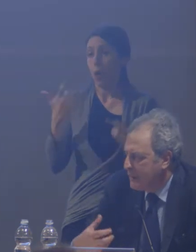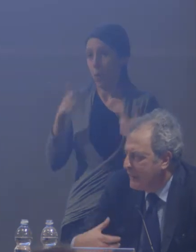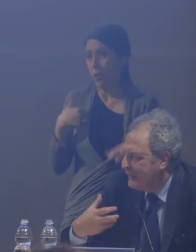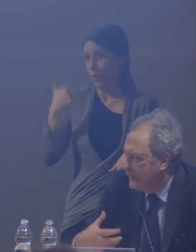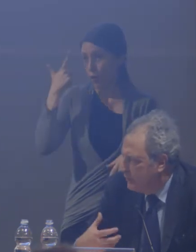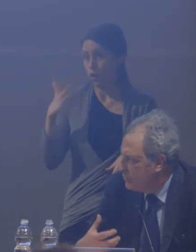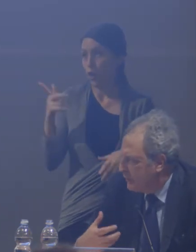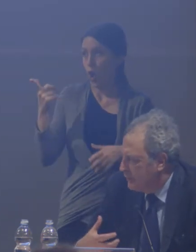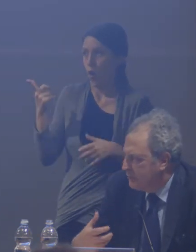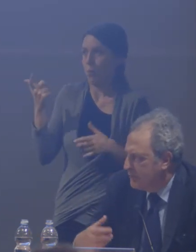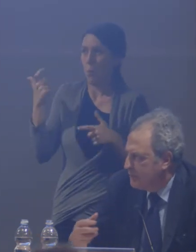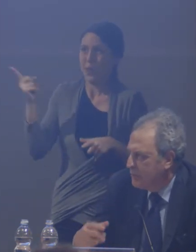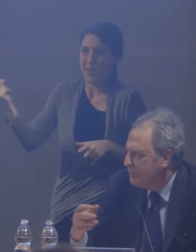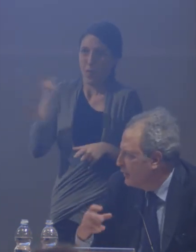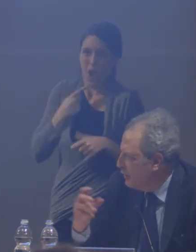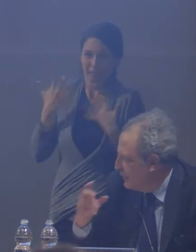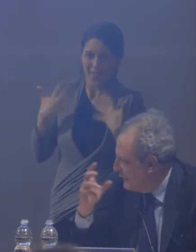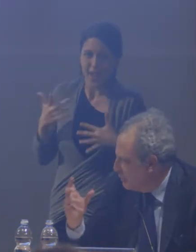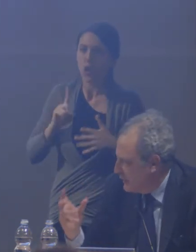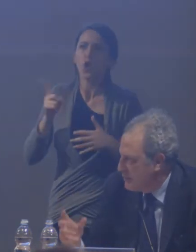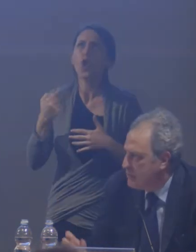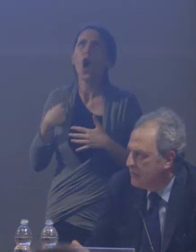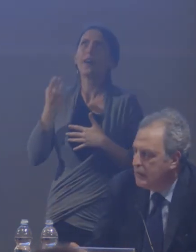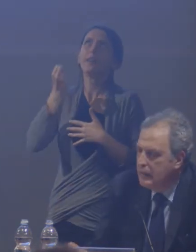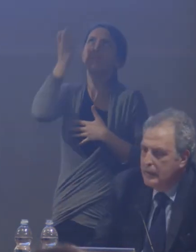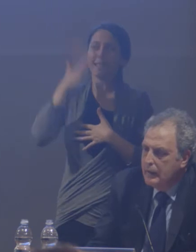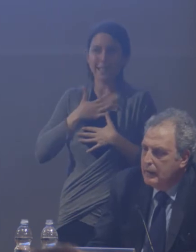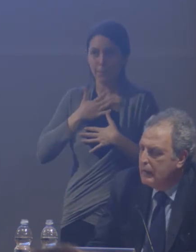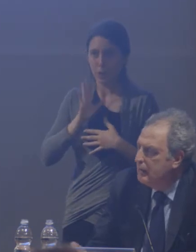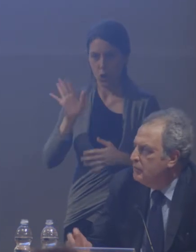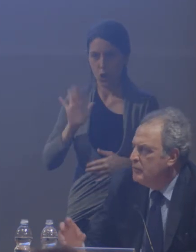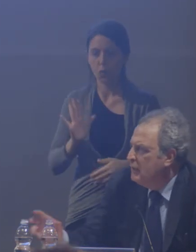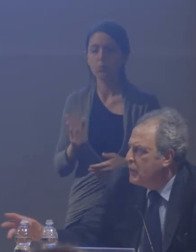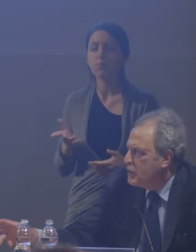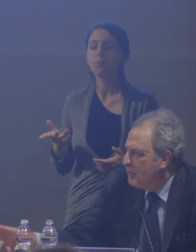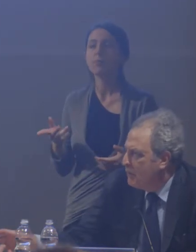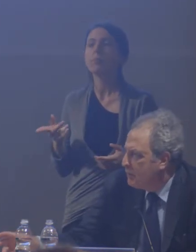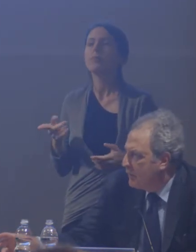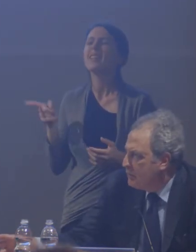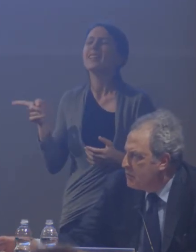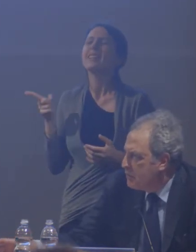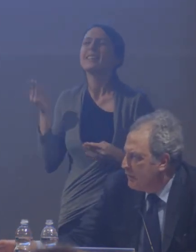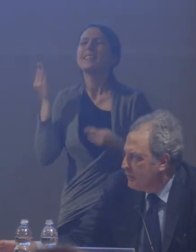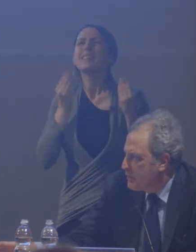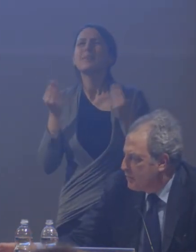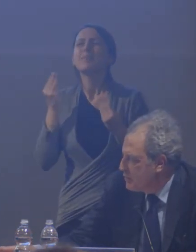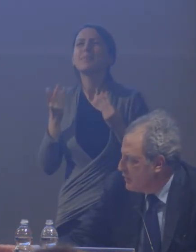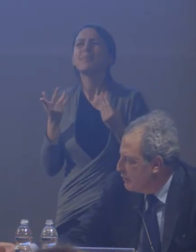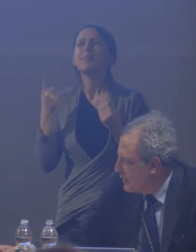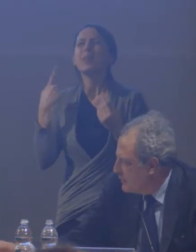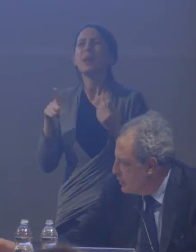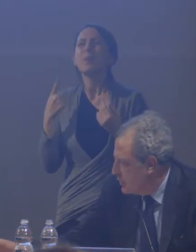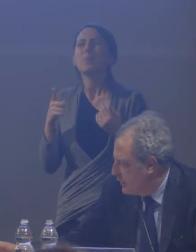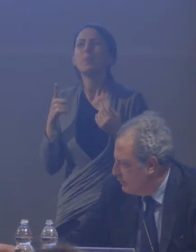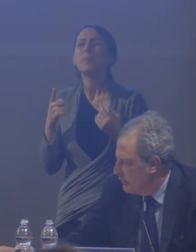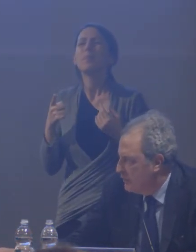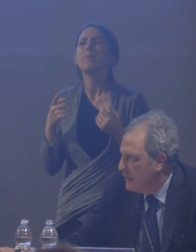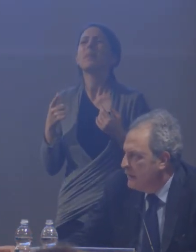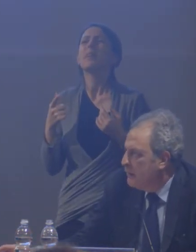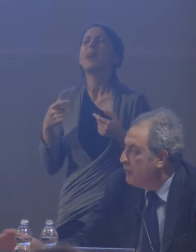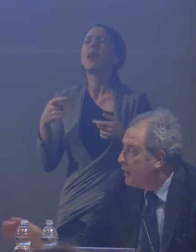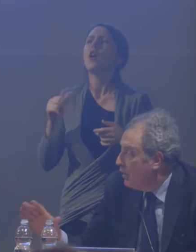so perché me l'ha detto, cioè non è una mia interpretazione, non gli piaceva molto la famosa questione dei presidi